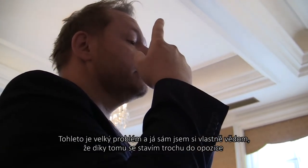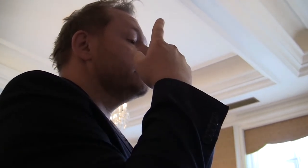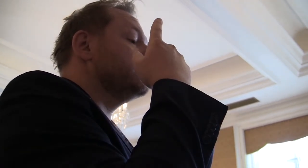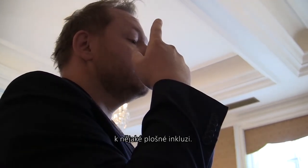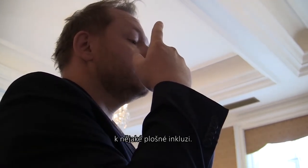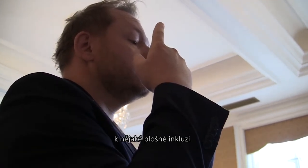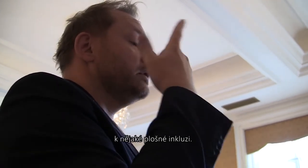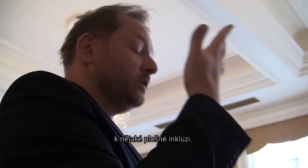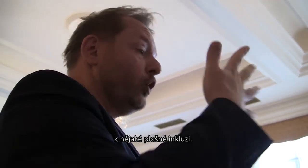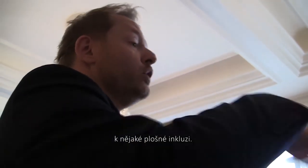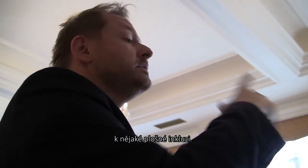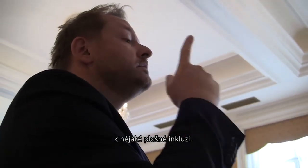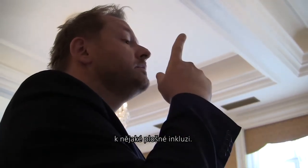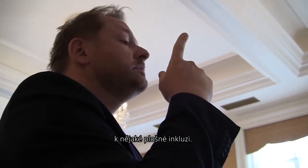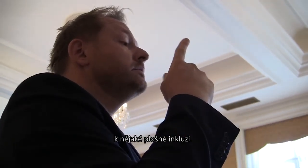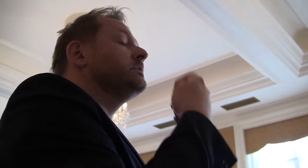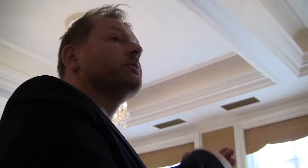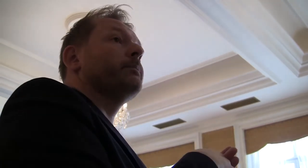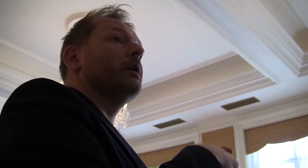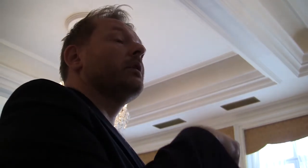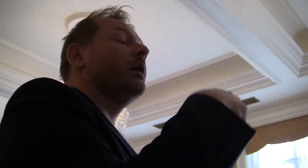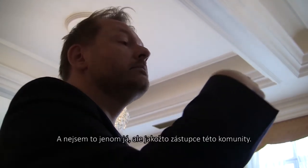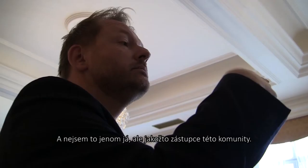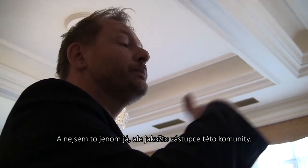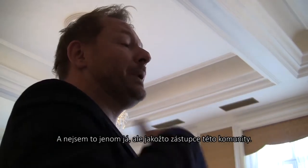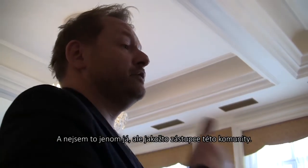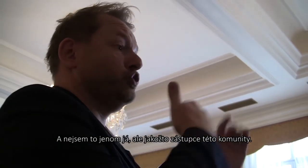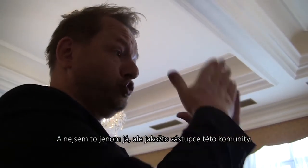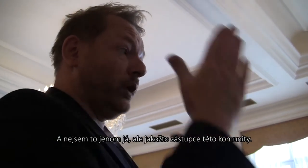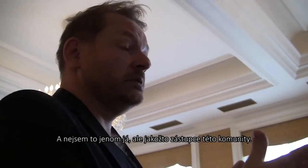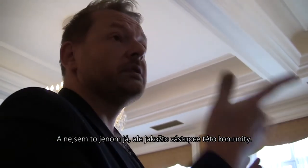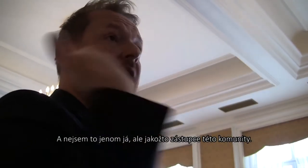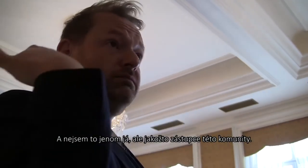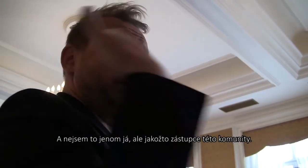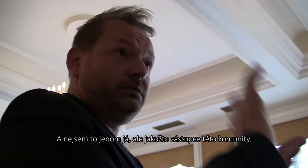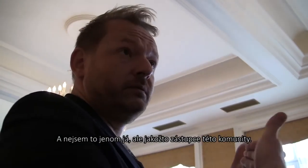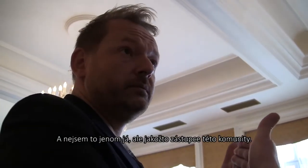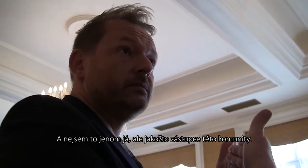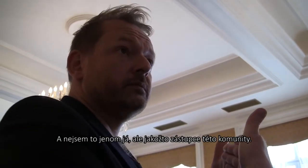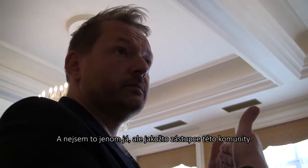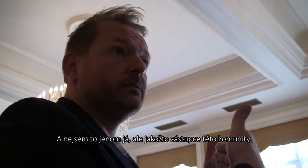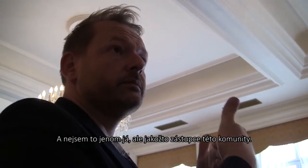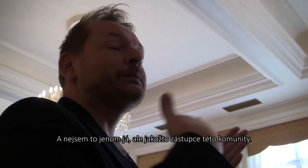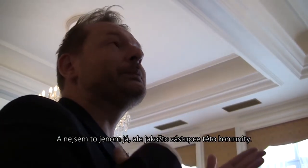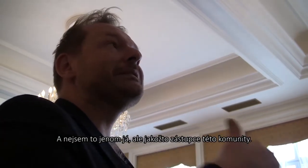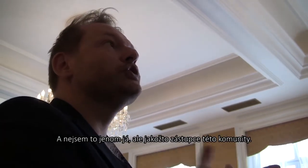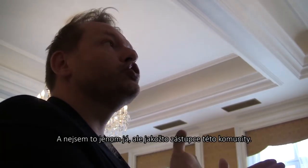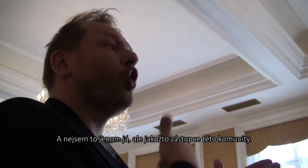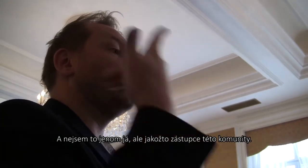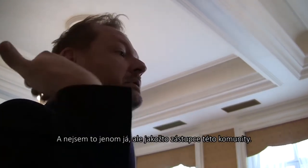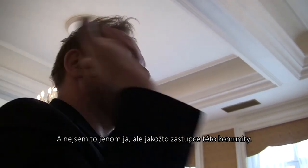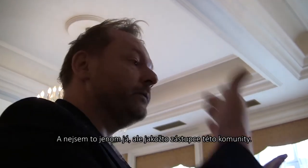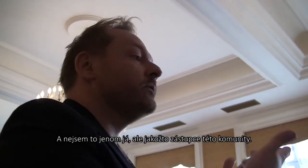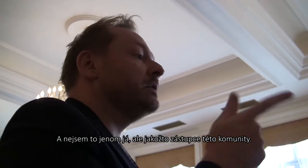opozice k nějaké plošné inkluzi. A nejsem to jenom já, ale jménem zástupce, nebo jakožto